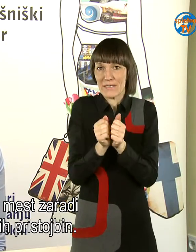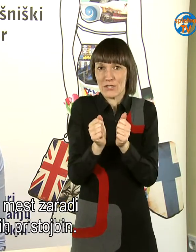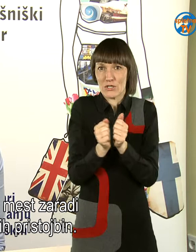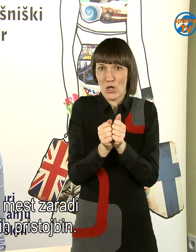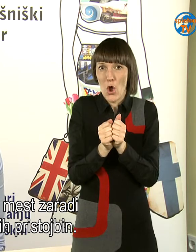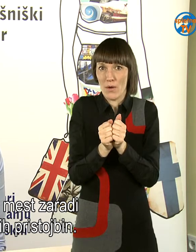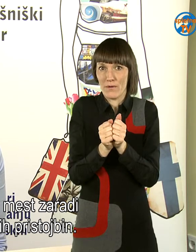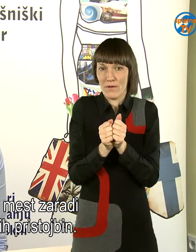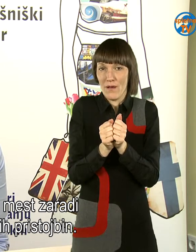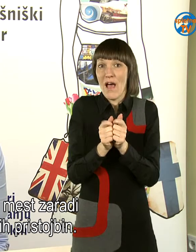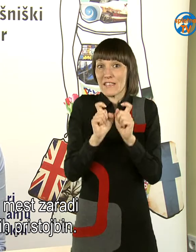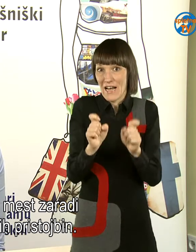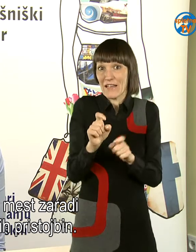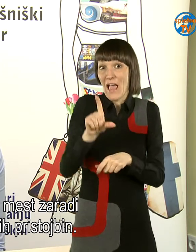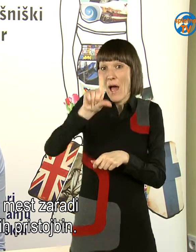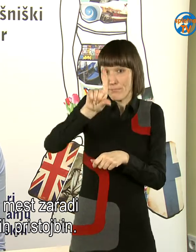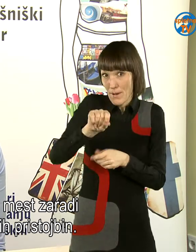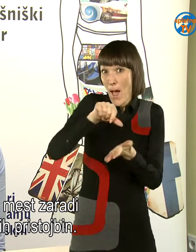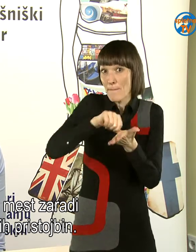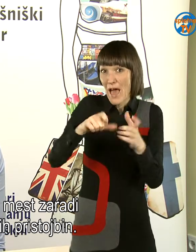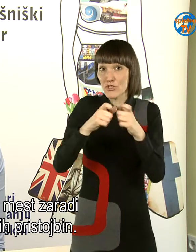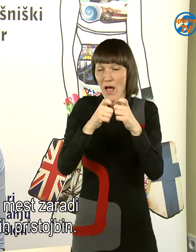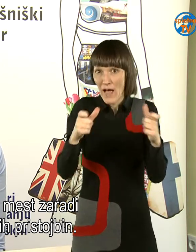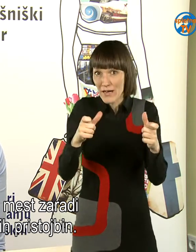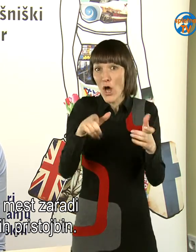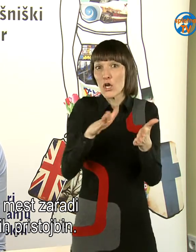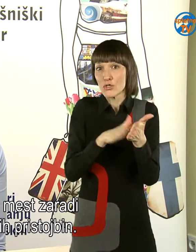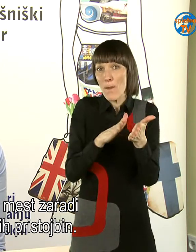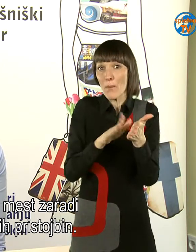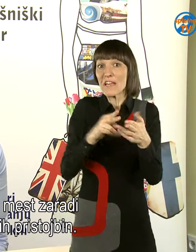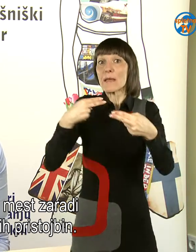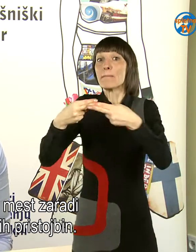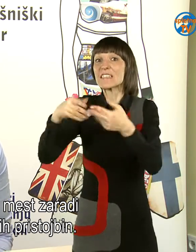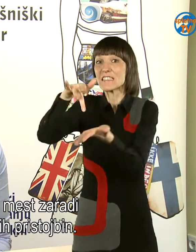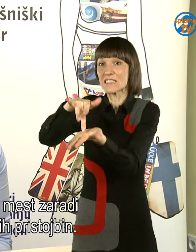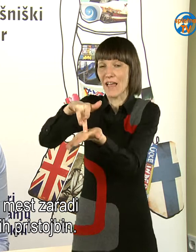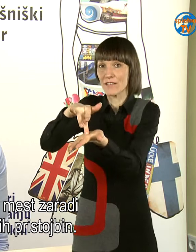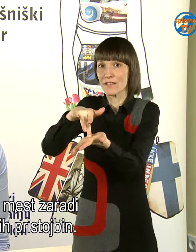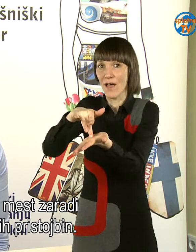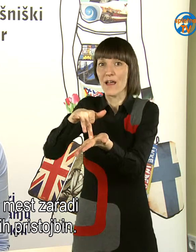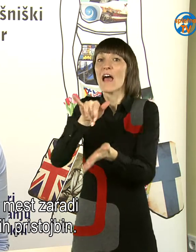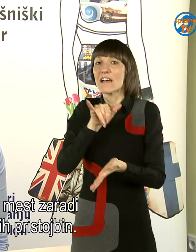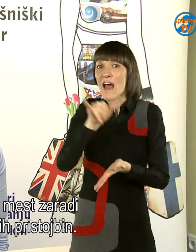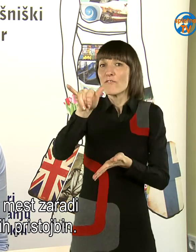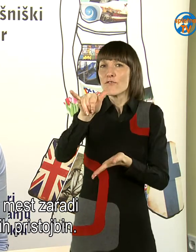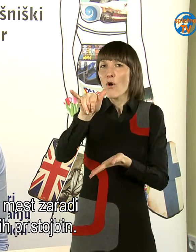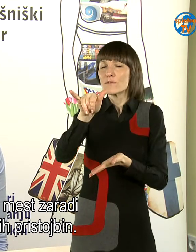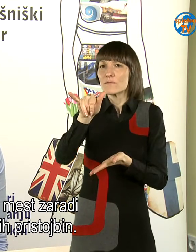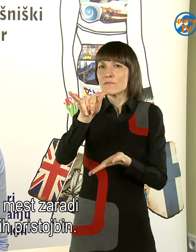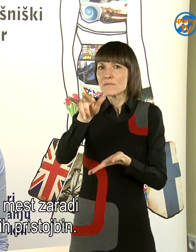zaradi tega, ker pač nizkocenovni letalski prevozniki znižujejo svoje stroške tudi na tak način,